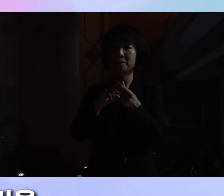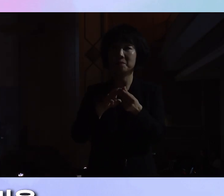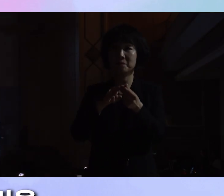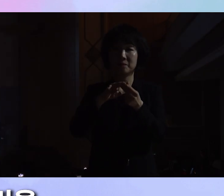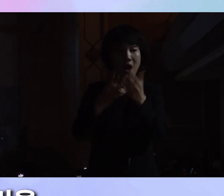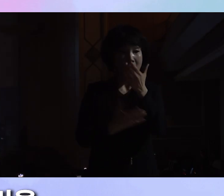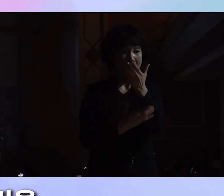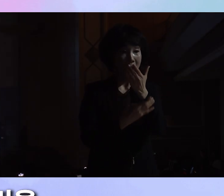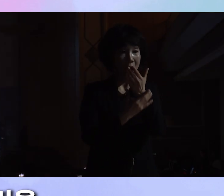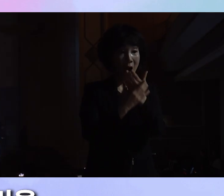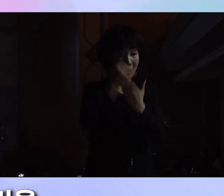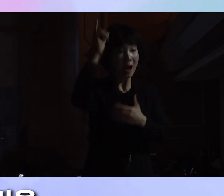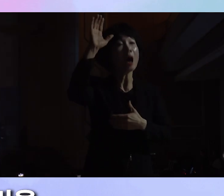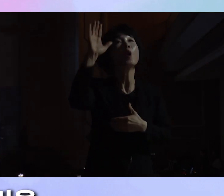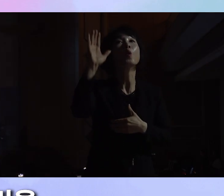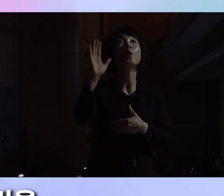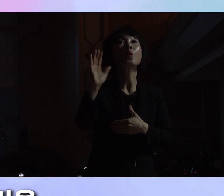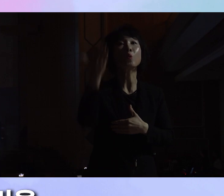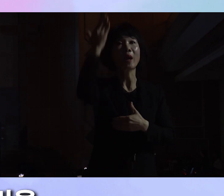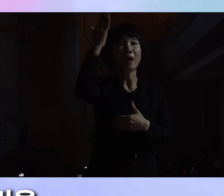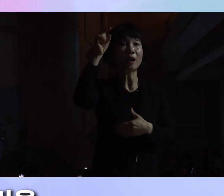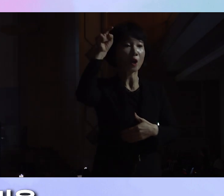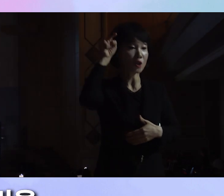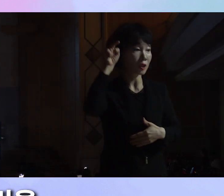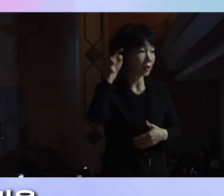하나 되게 하는 것을